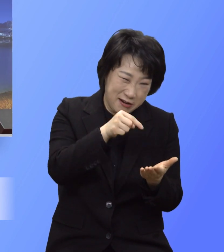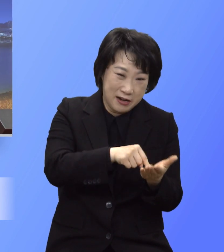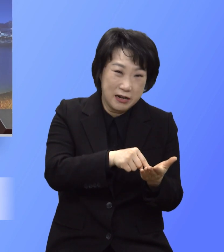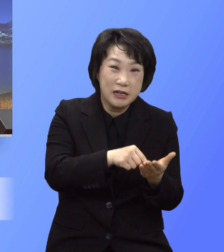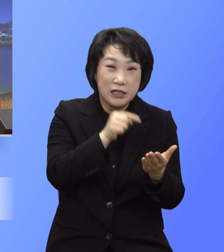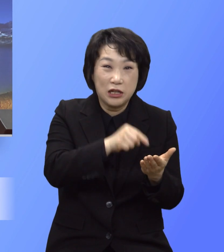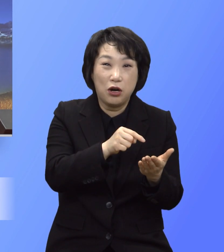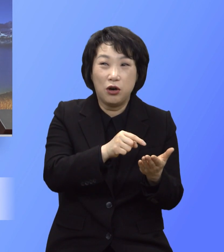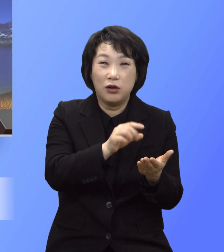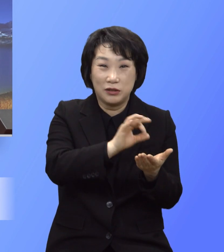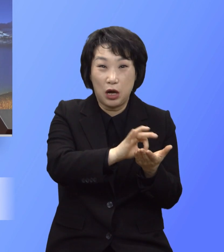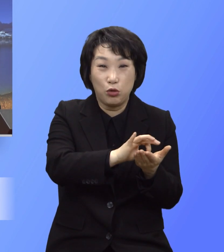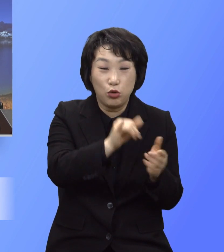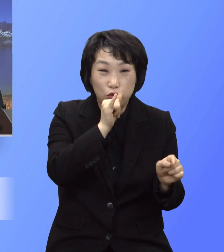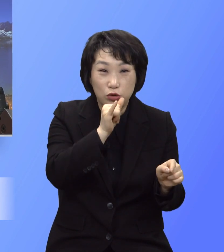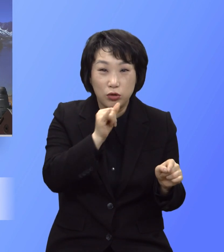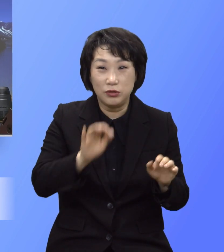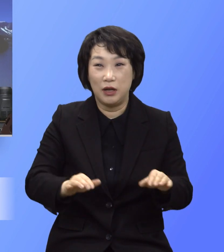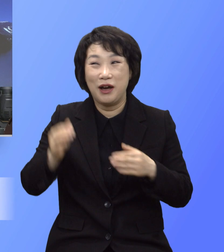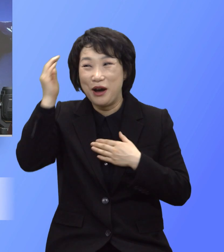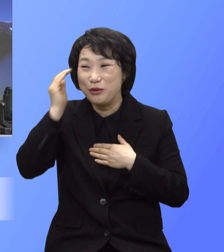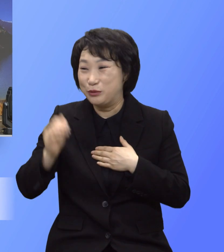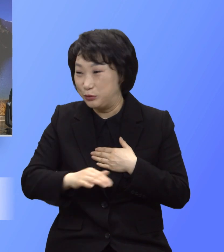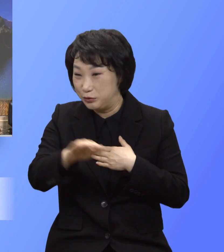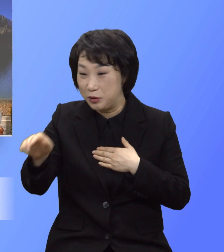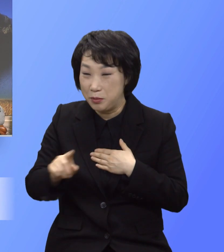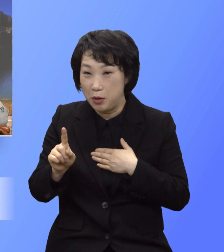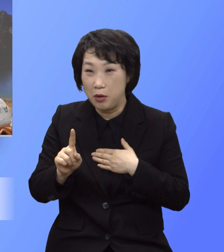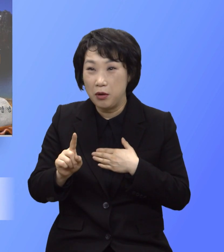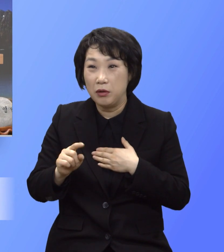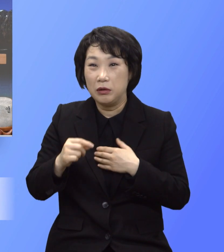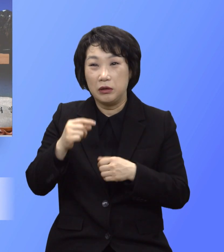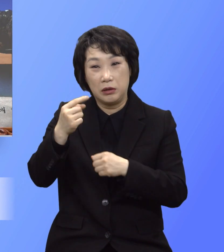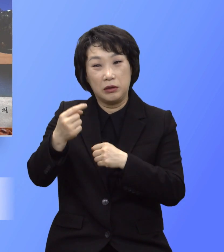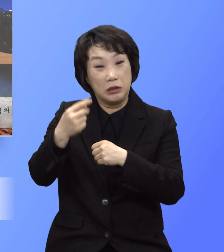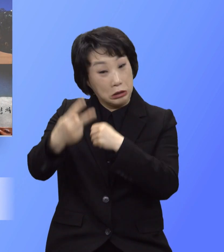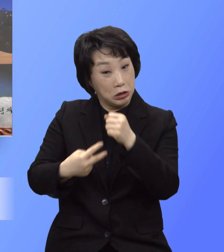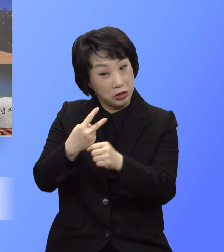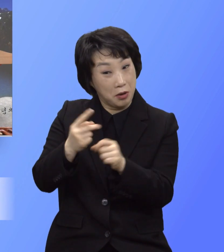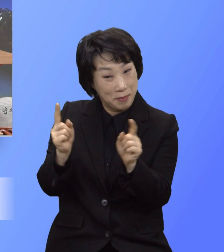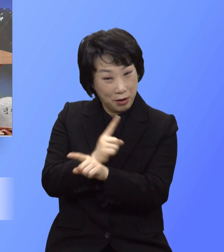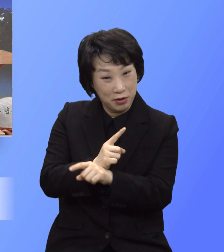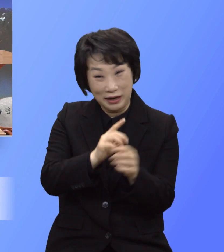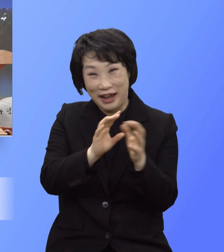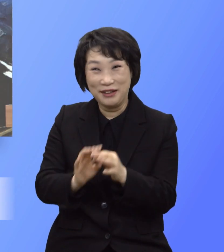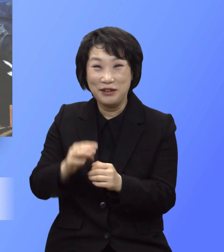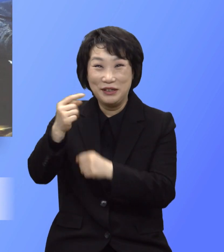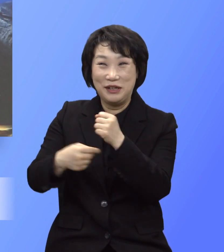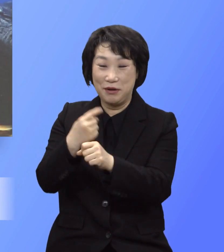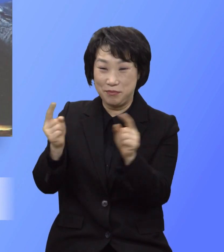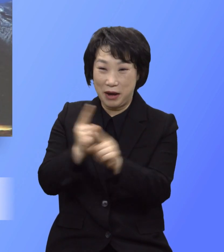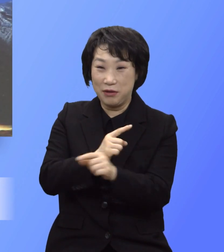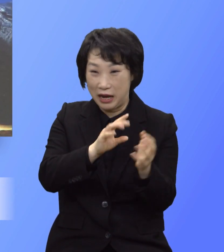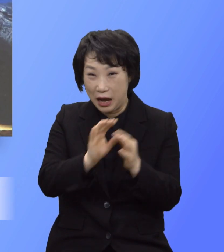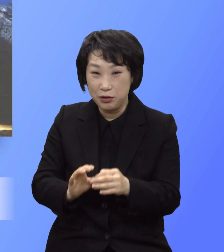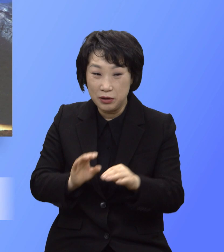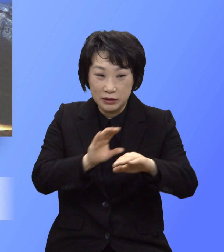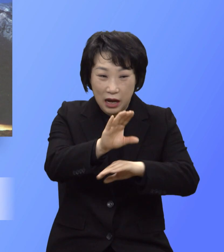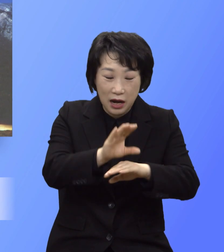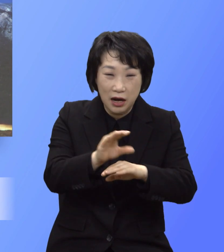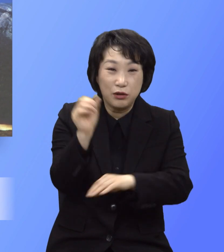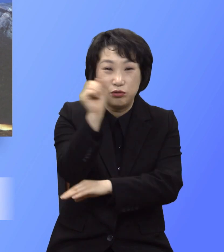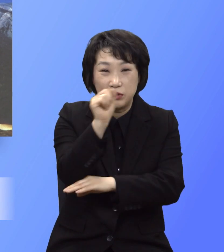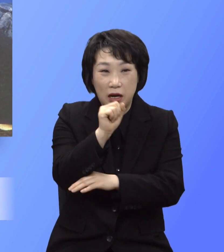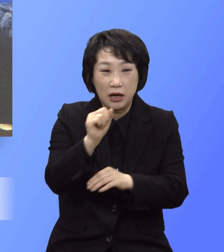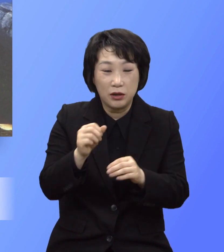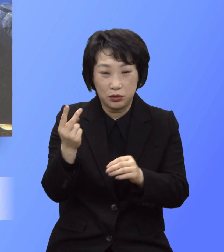이래가며 쓰는데 우리는 뭐 조금 있다 바꾸고 또 바꾸고 또 바꾸고 자동차도 좀 사다가 또